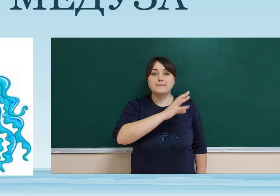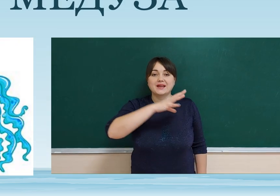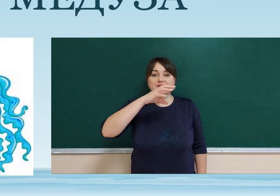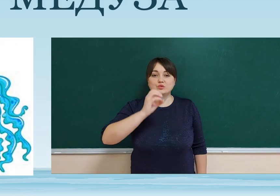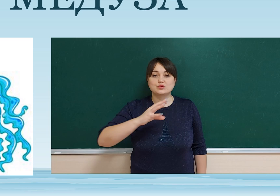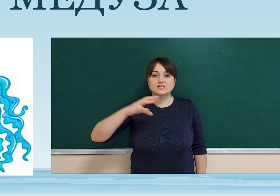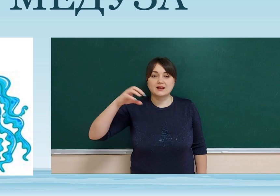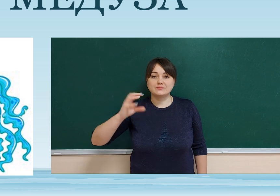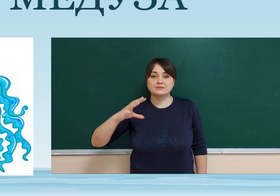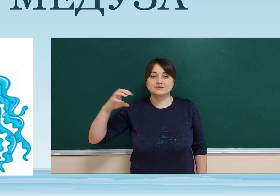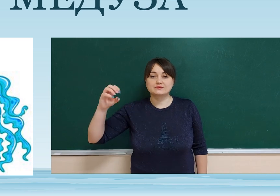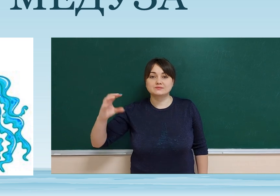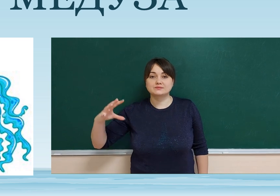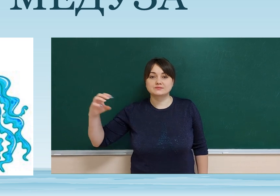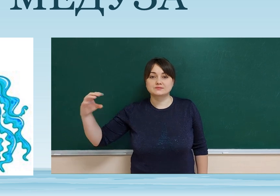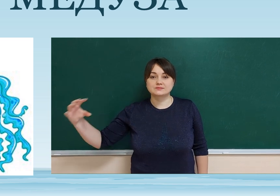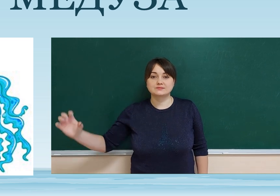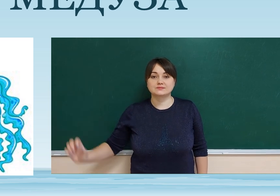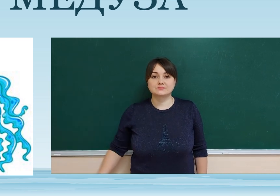медуза